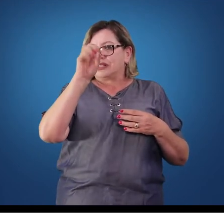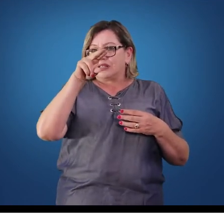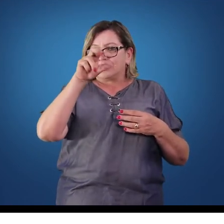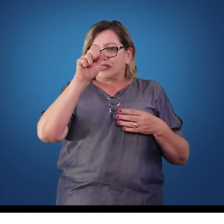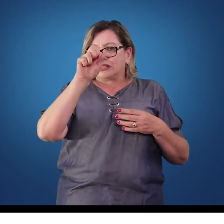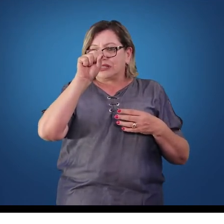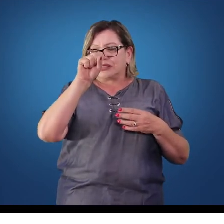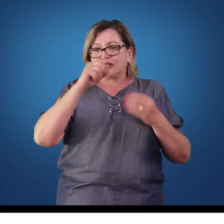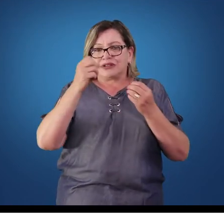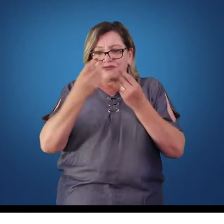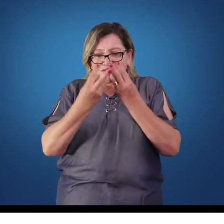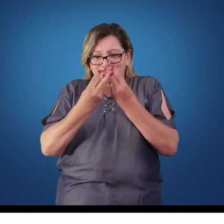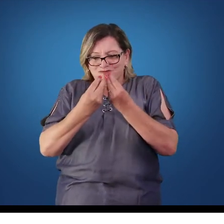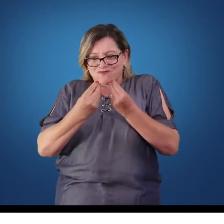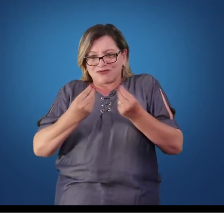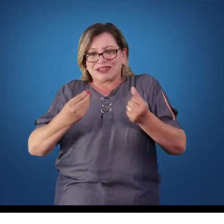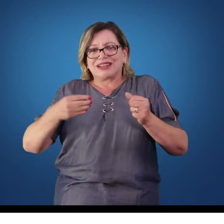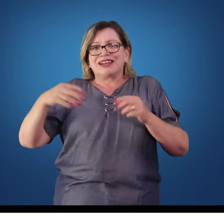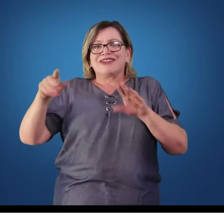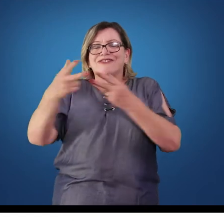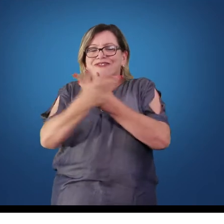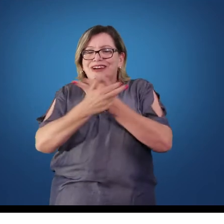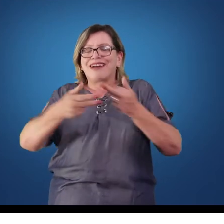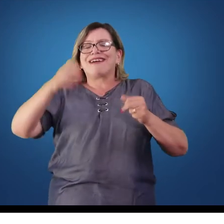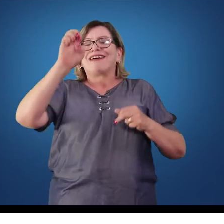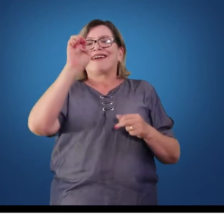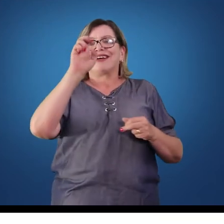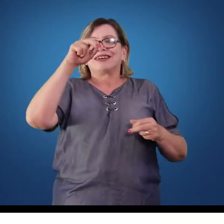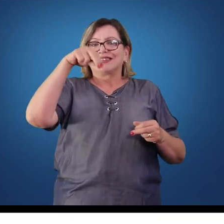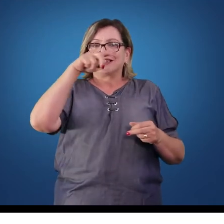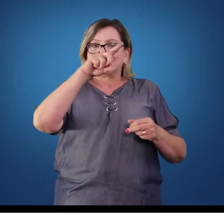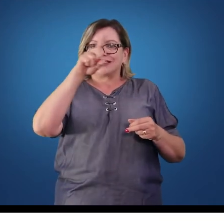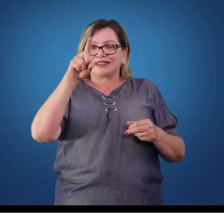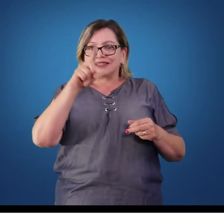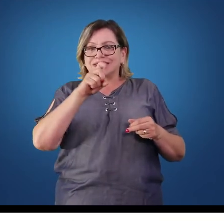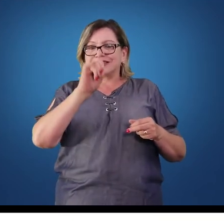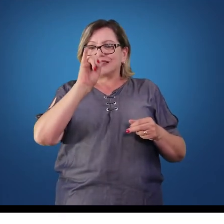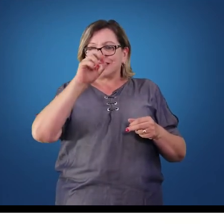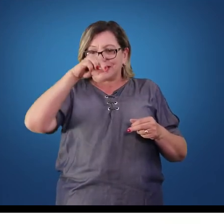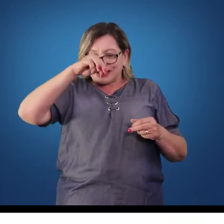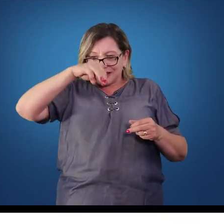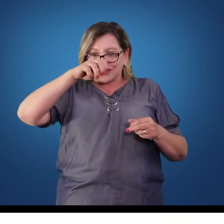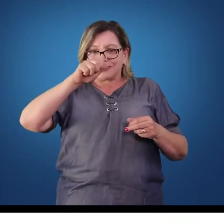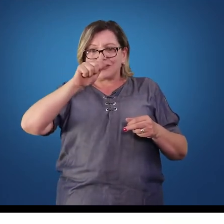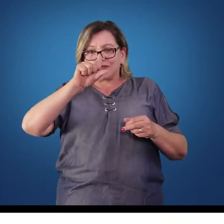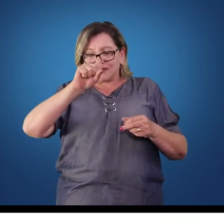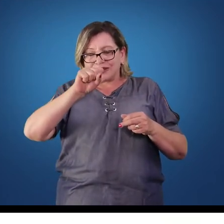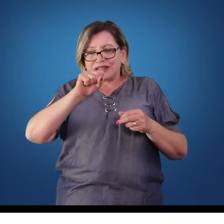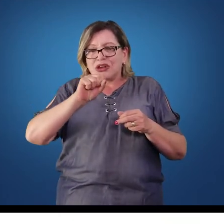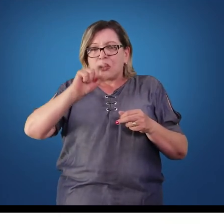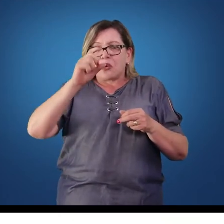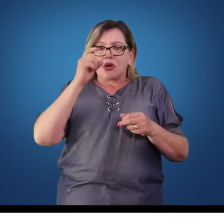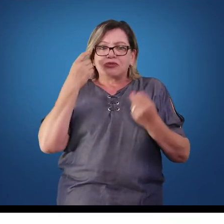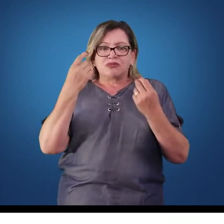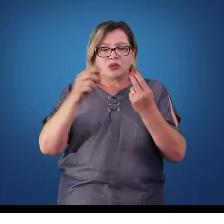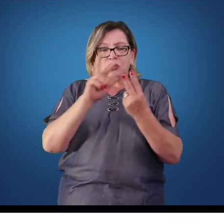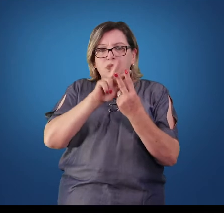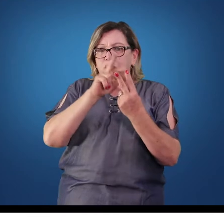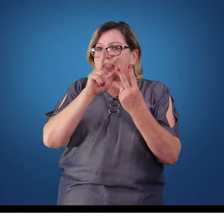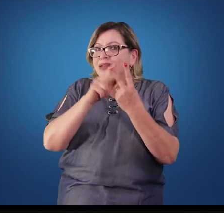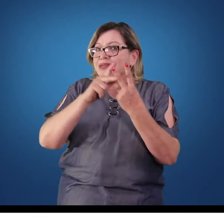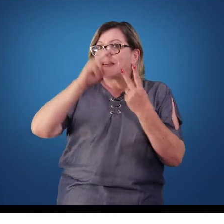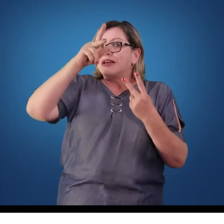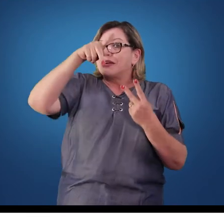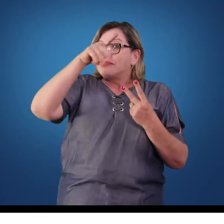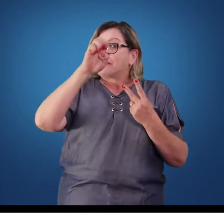uma certa maneira, por diversas enzimas. Entre elas, destacamos a tripicina e a pepsina. Ambas fazem